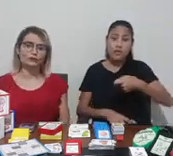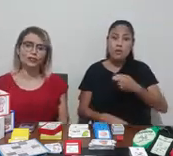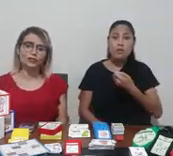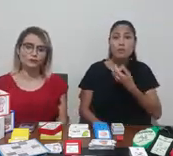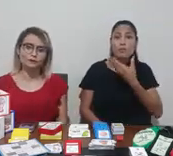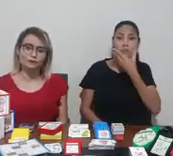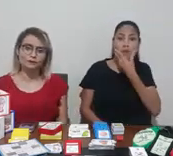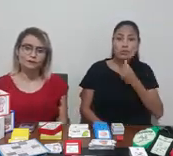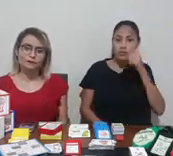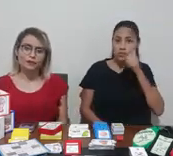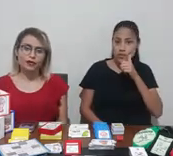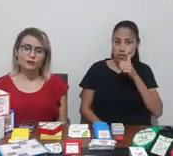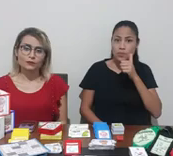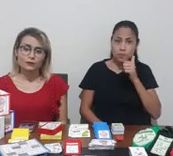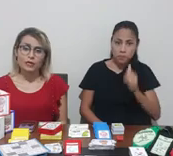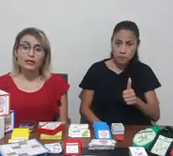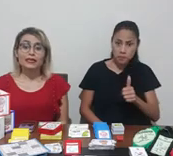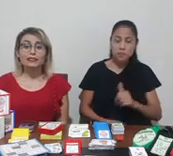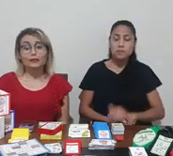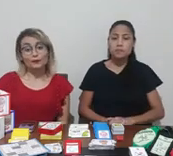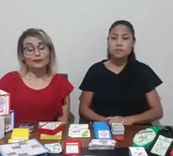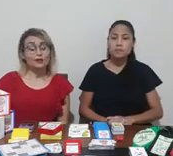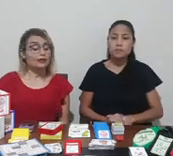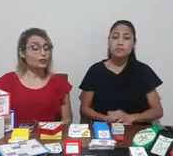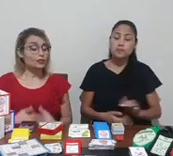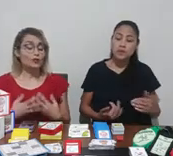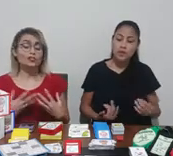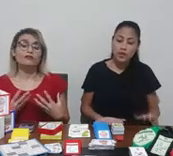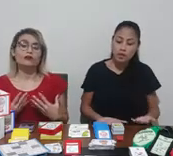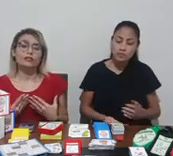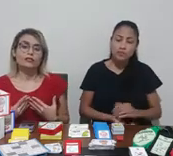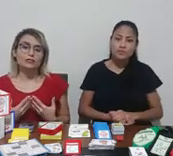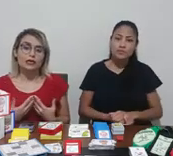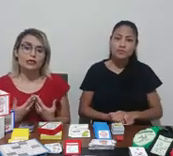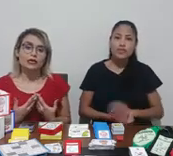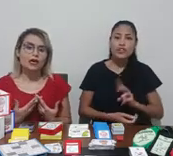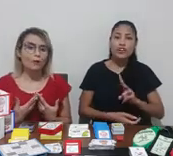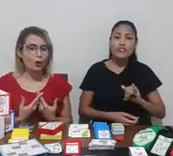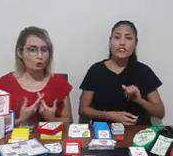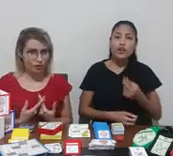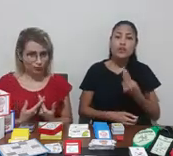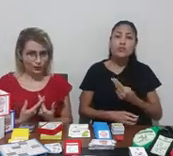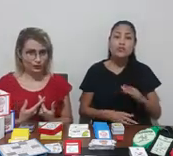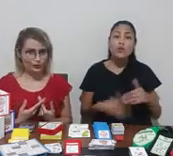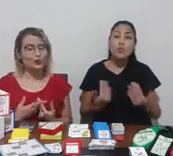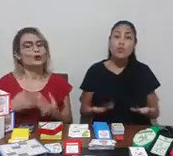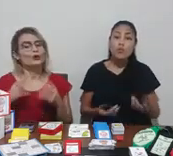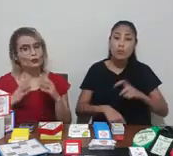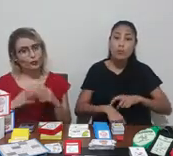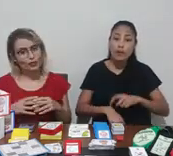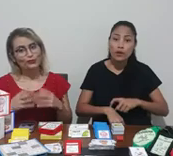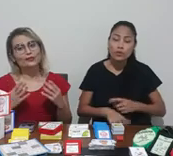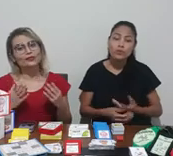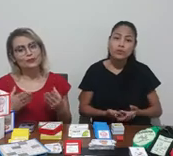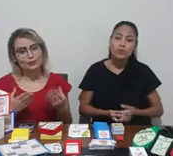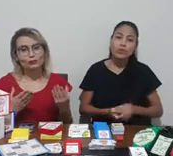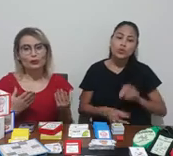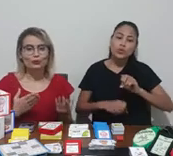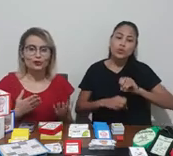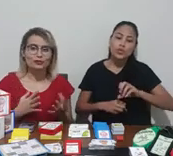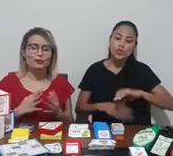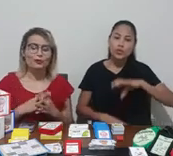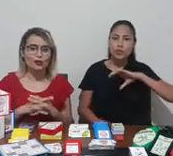ou feminino, certo? Então, isso a gente vai utilizar em que momento? No momento do ensino